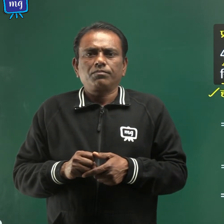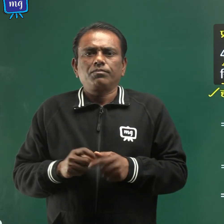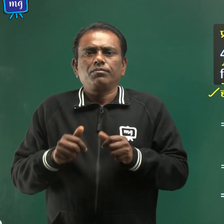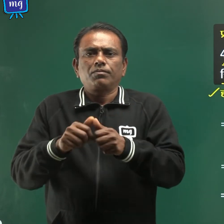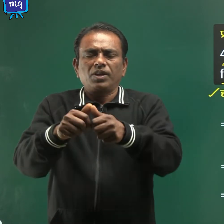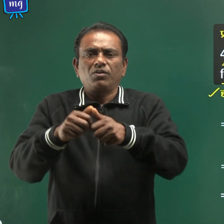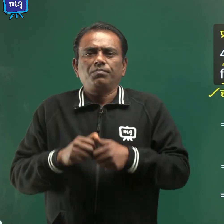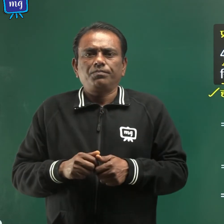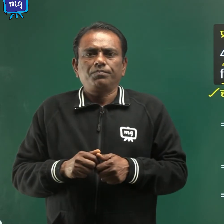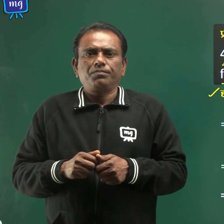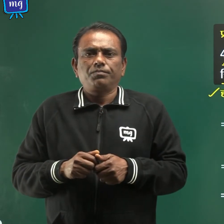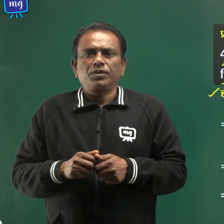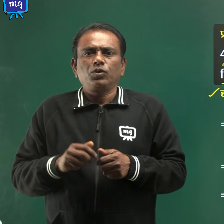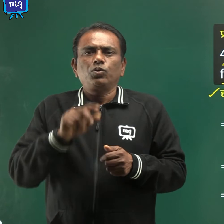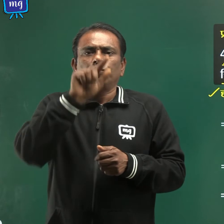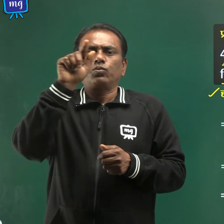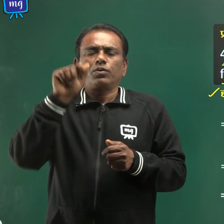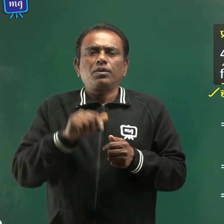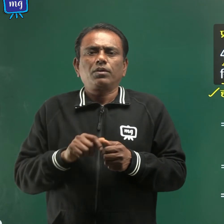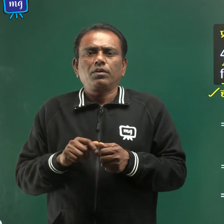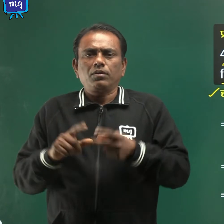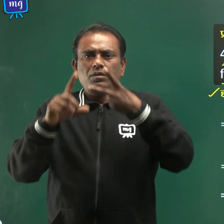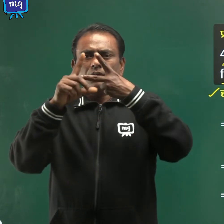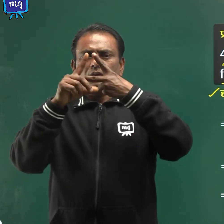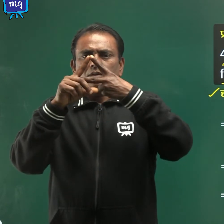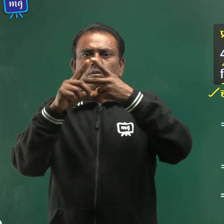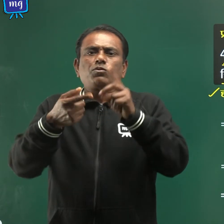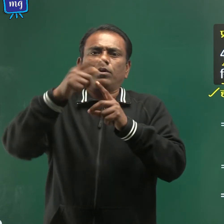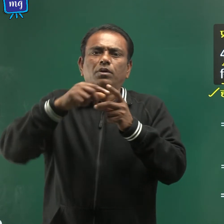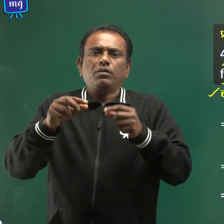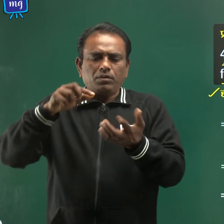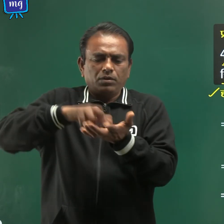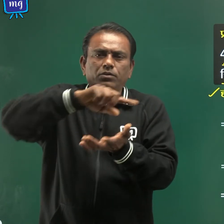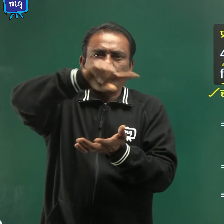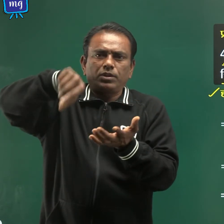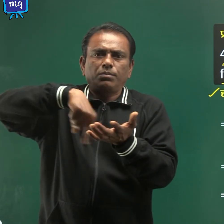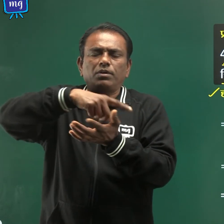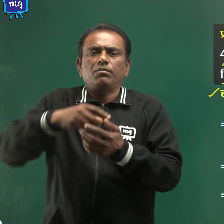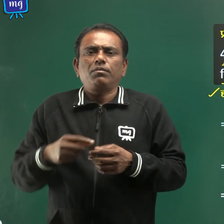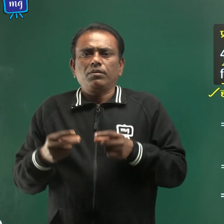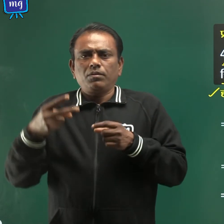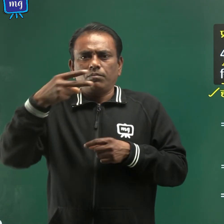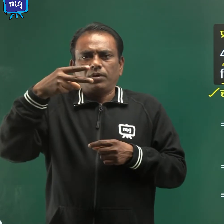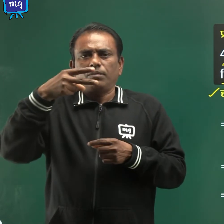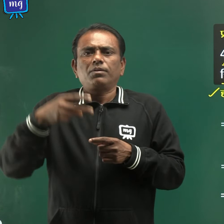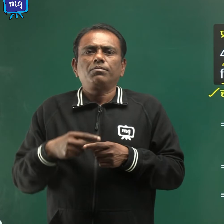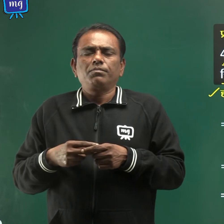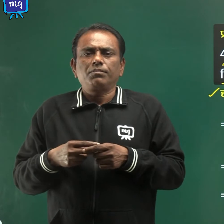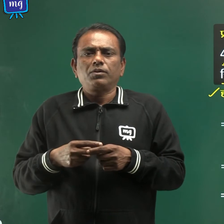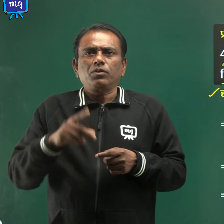हल है क्योंकि कि त्रिभुज का क्षेत्रफल के बराबर